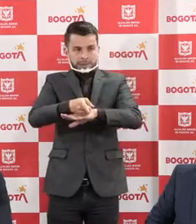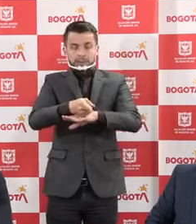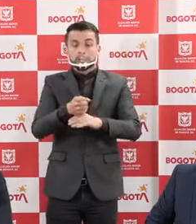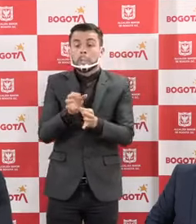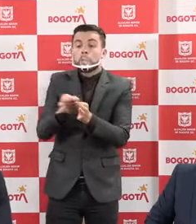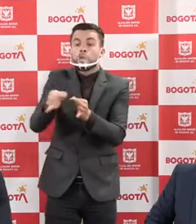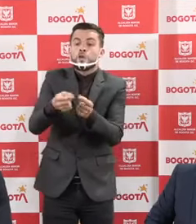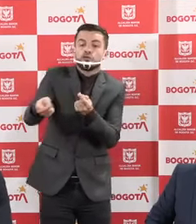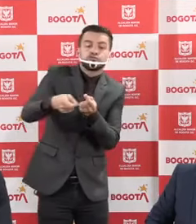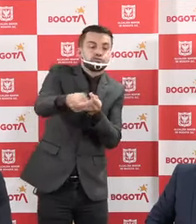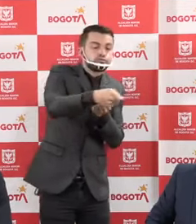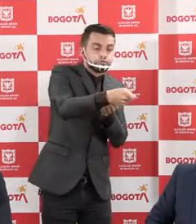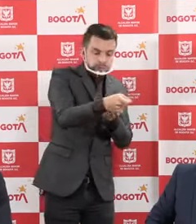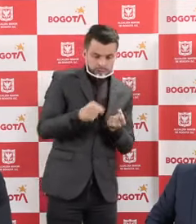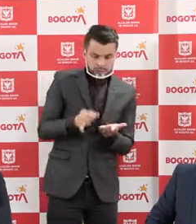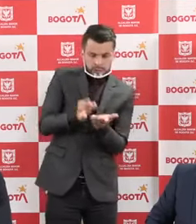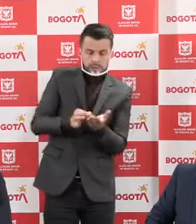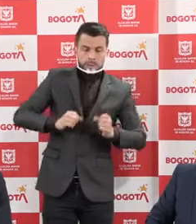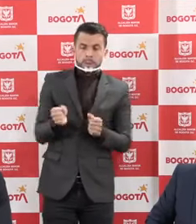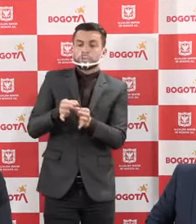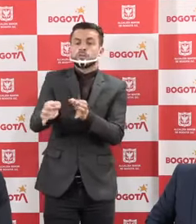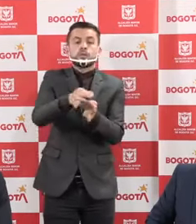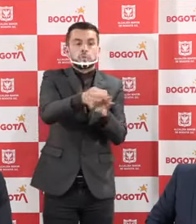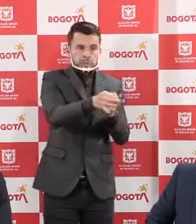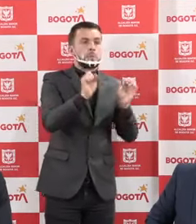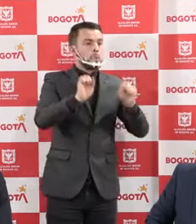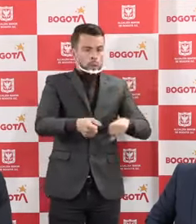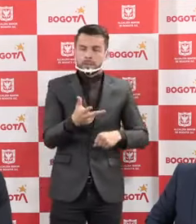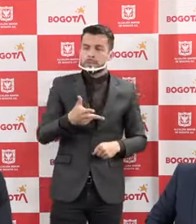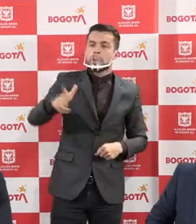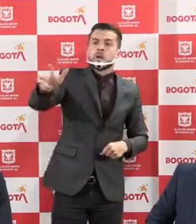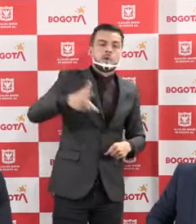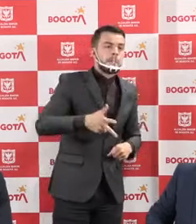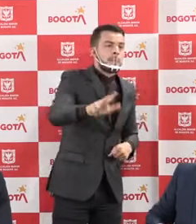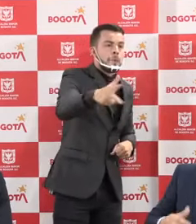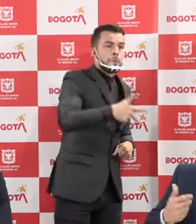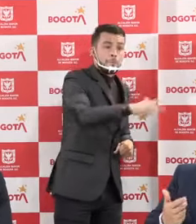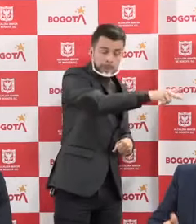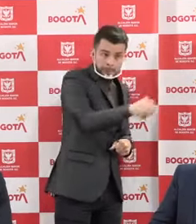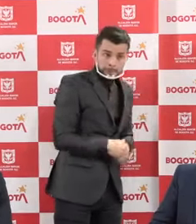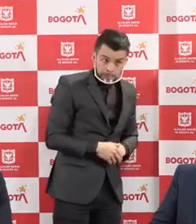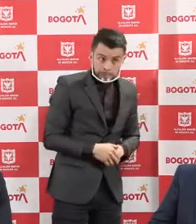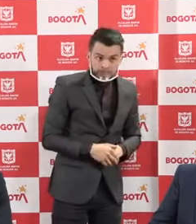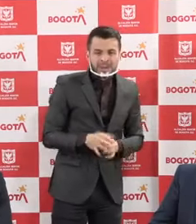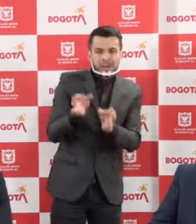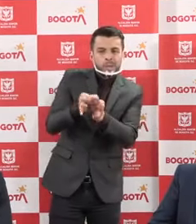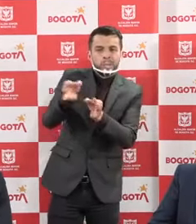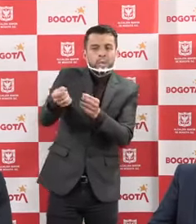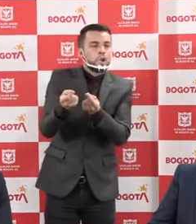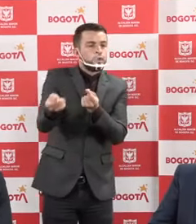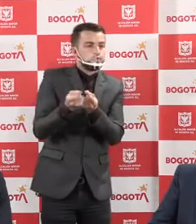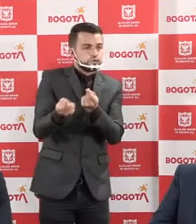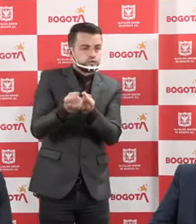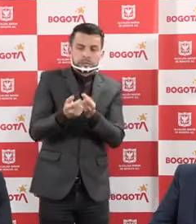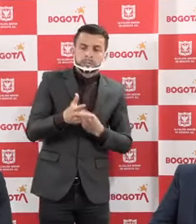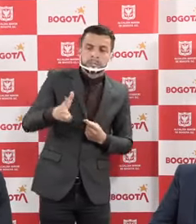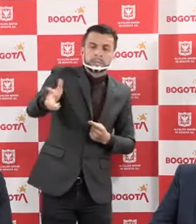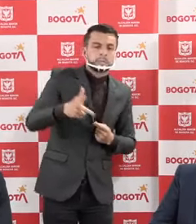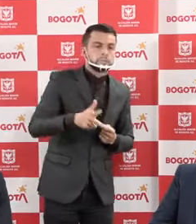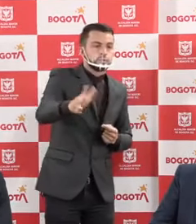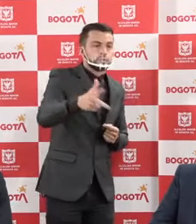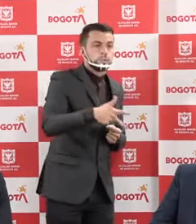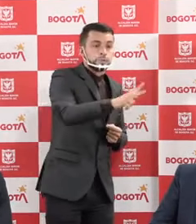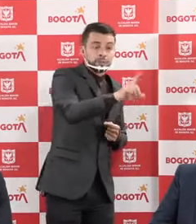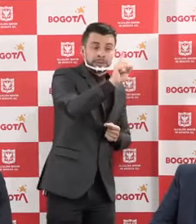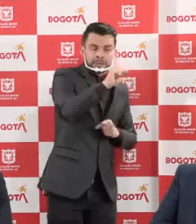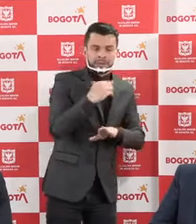aledaños por parte de bogotá no hay restricción de salida pero la persona que quiera viajar un municipio aledaño oa cualquier municipio debe